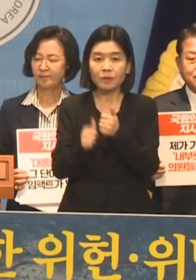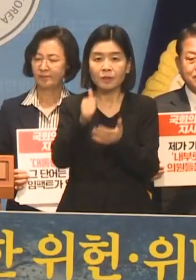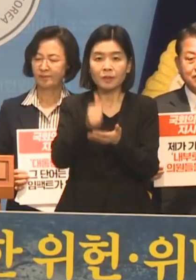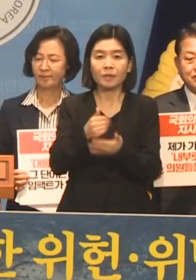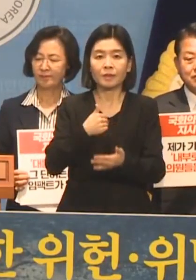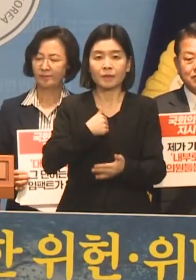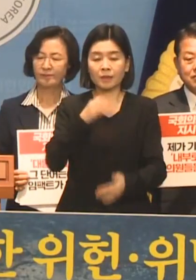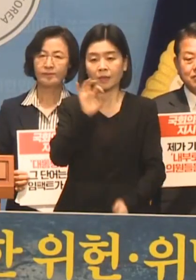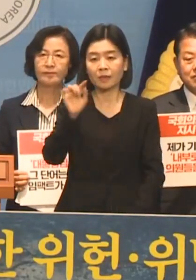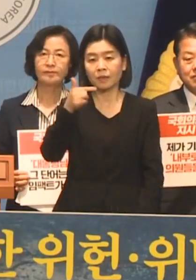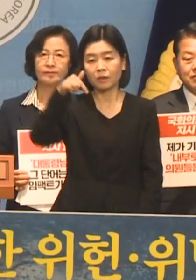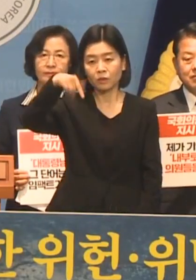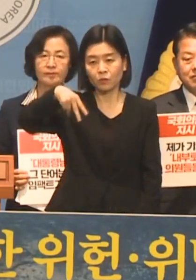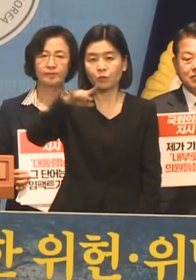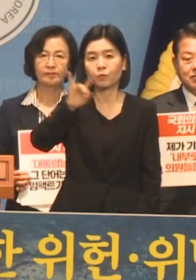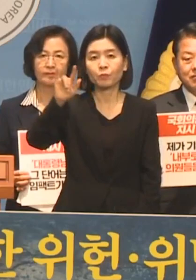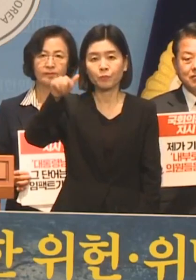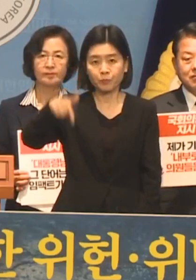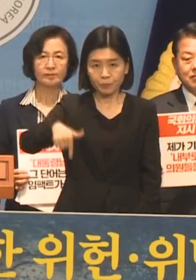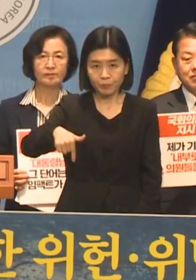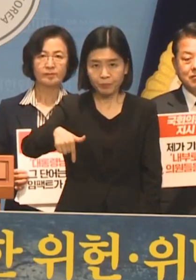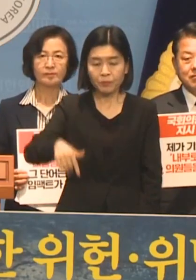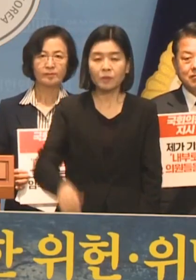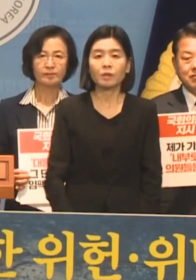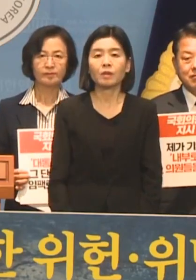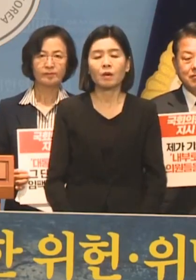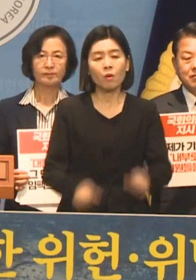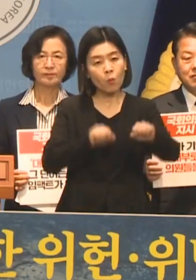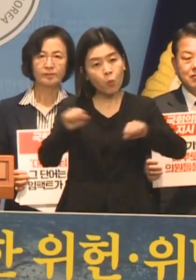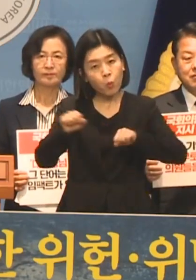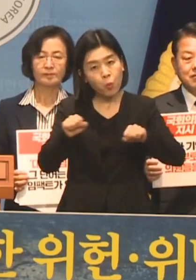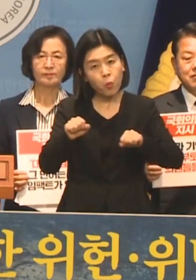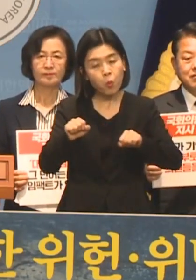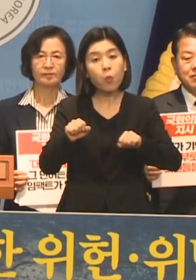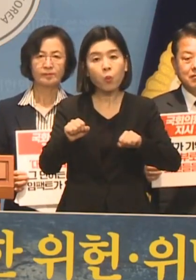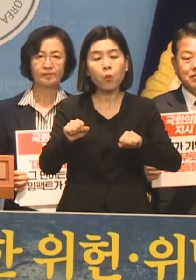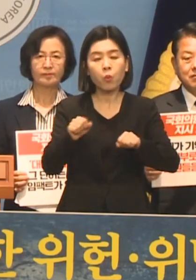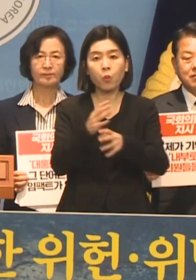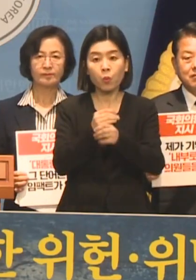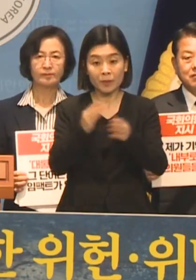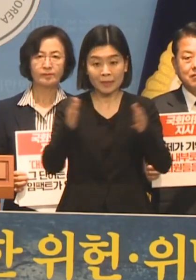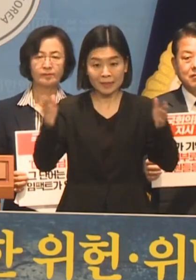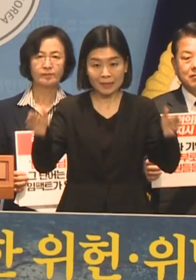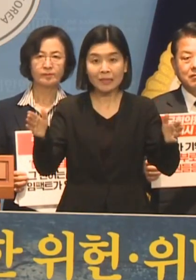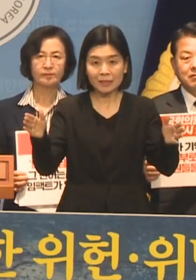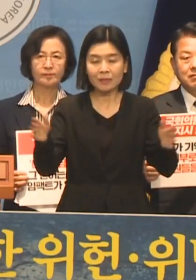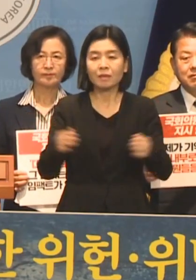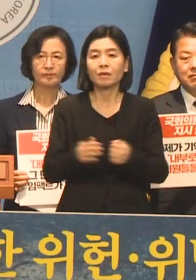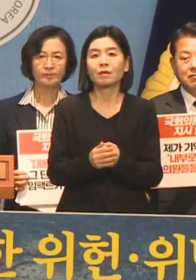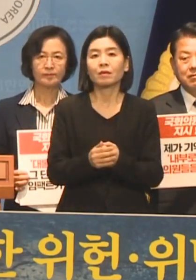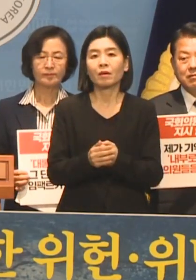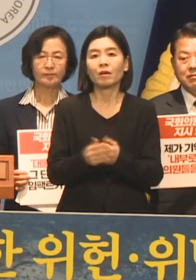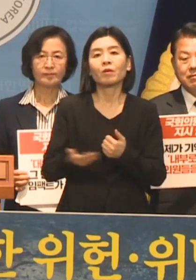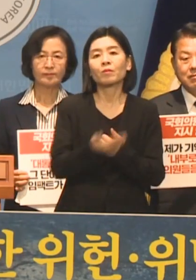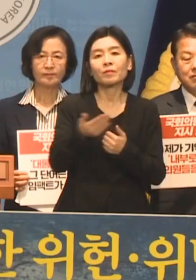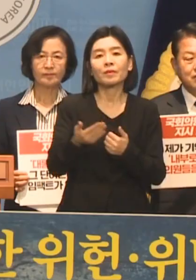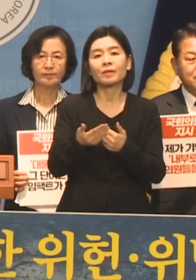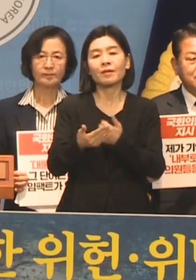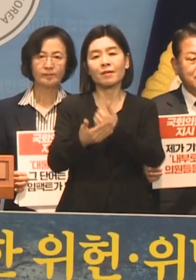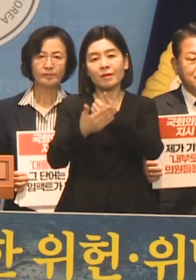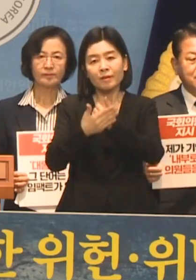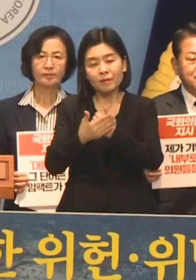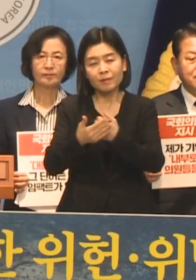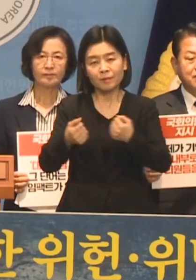안규백입니다. 저희 특위 활동 기간 많은 이해와 또 응원과 협력을